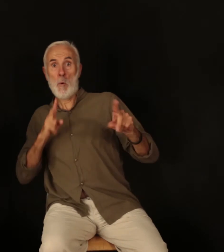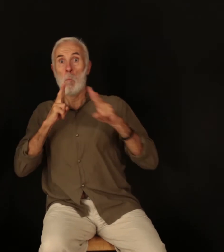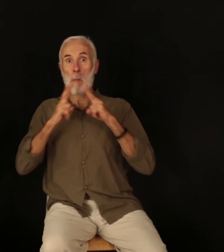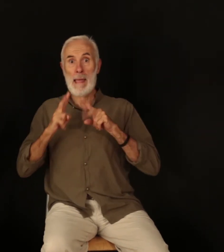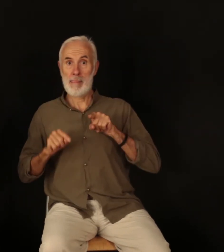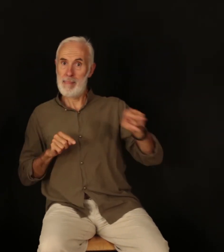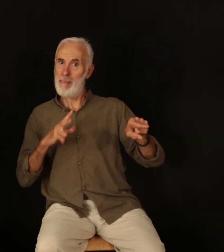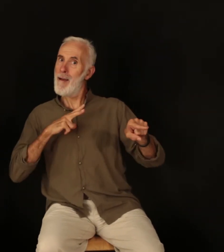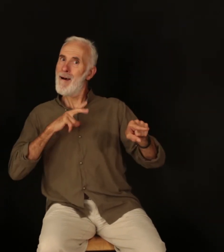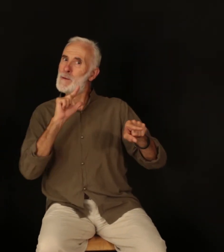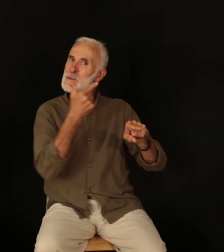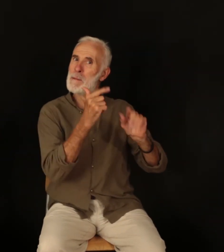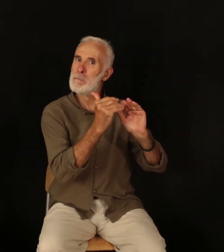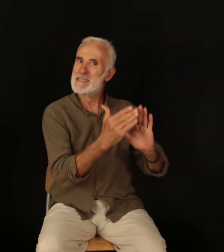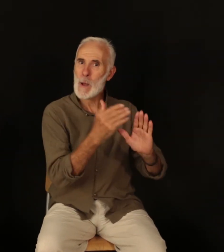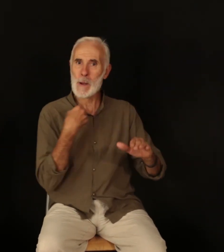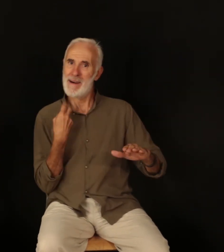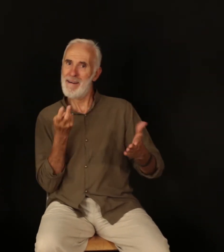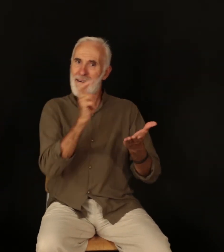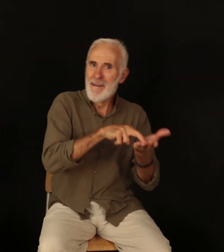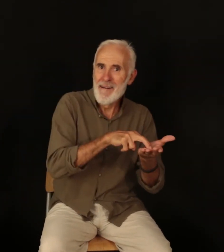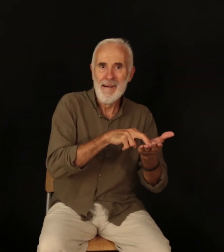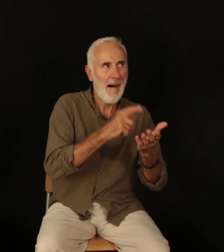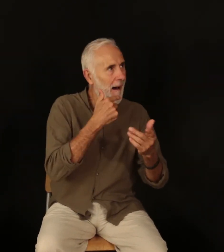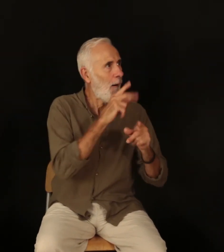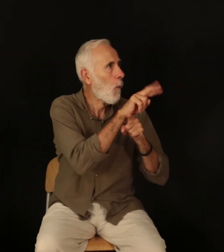tourisme. Et puis on chantait des chansons